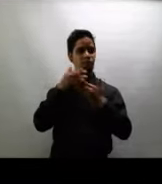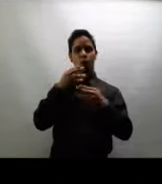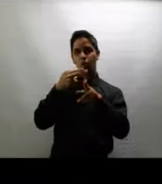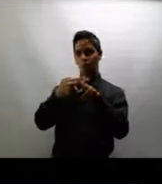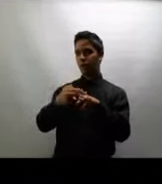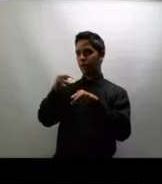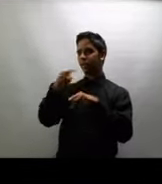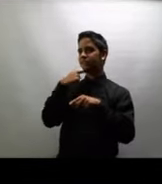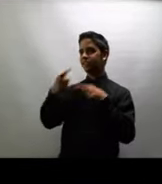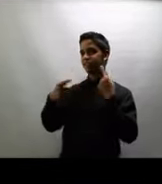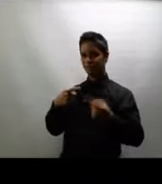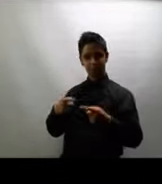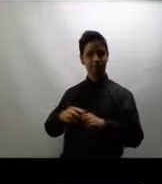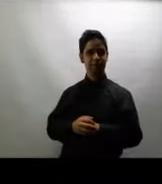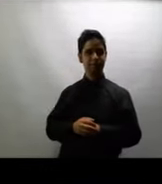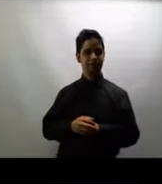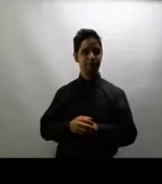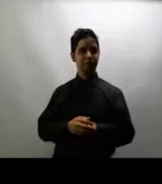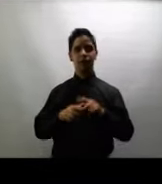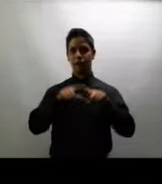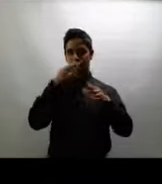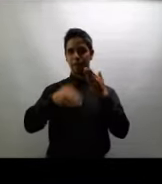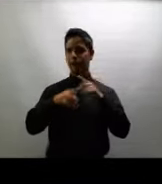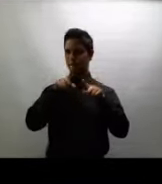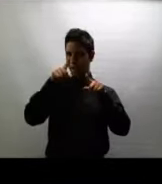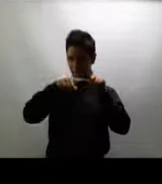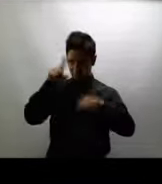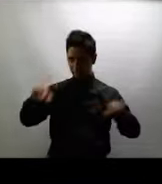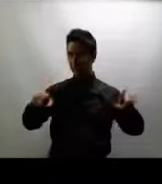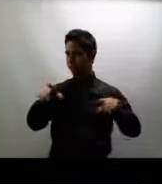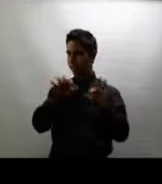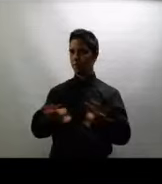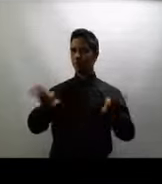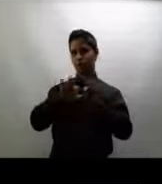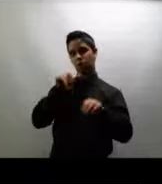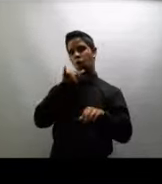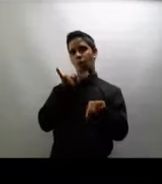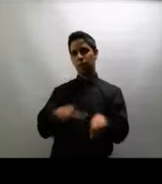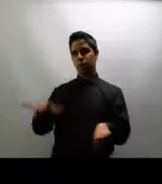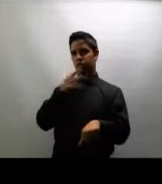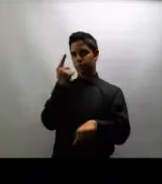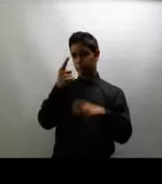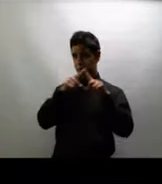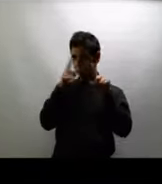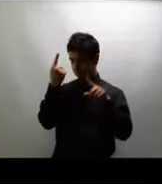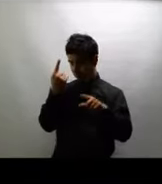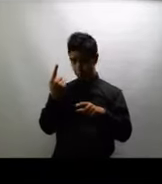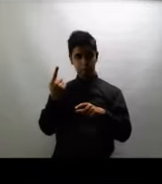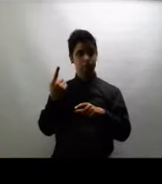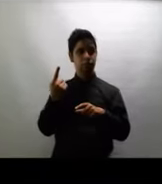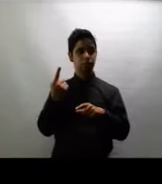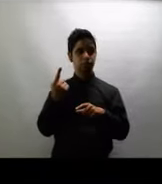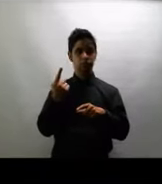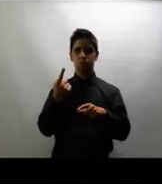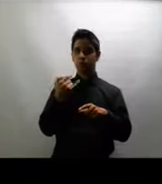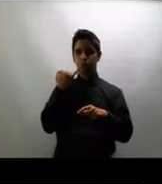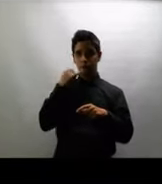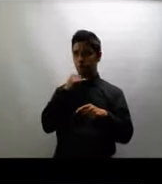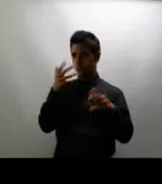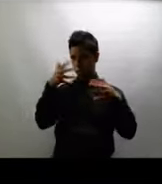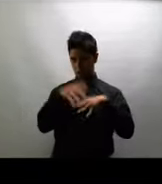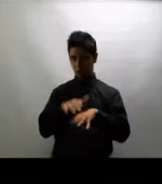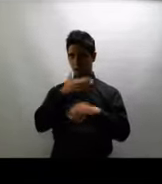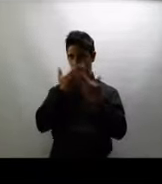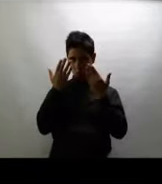nombres. Porque bueno, somos. Pero es parte nosotros de la variedad, variamos. Exacto. Sí, nosotros variamos. Hay que reinventarse sin fusión. No hay